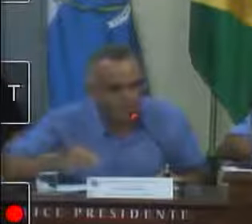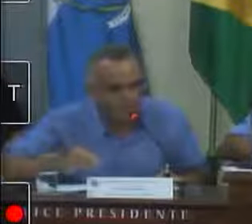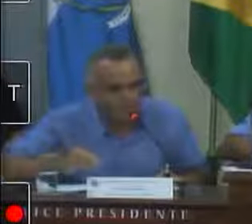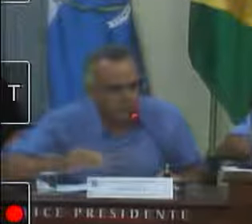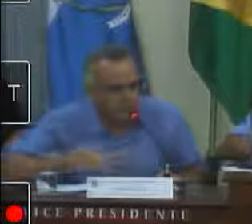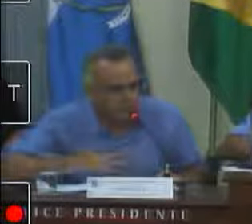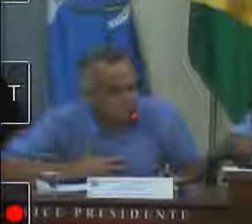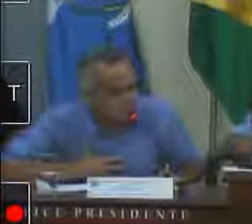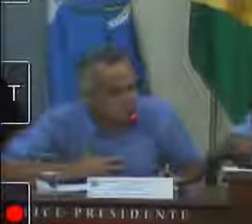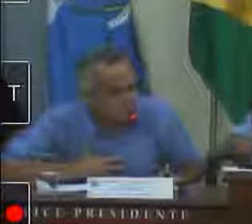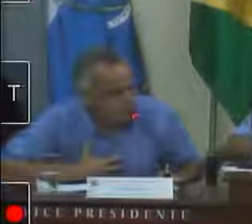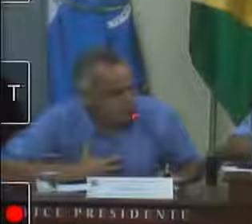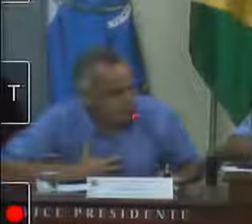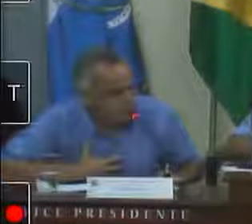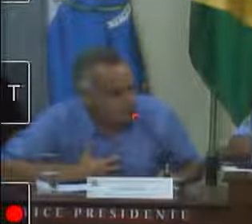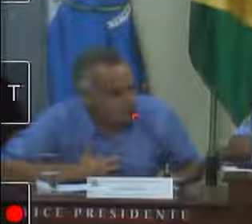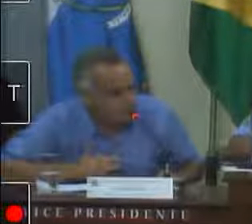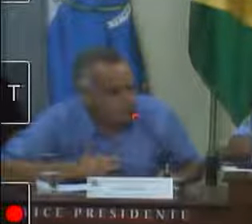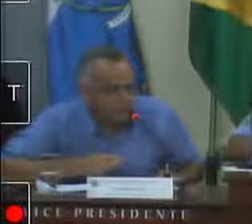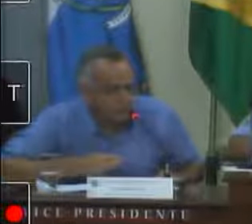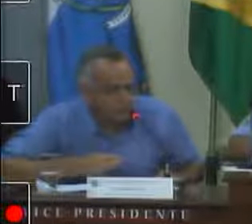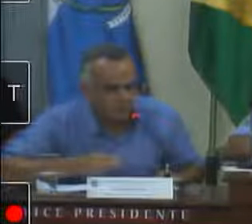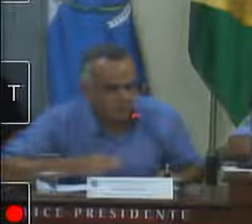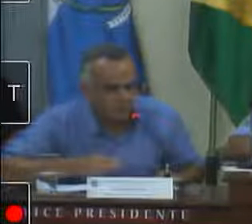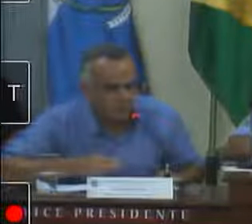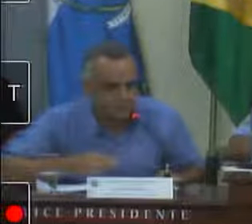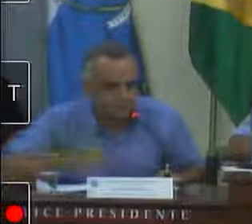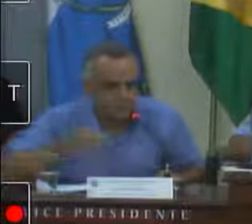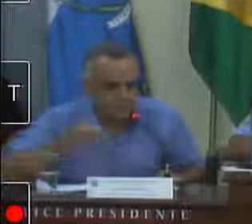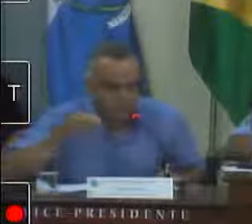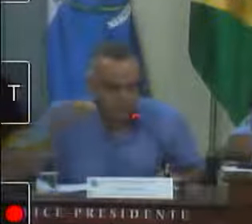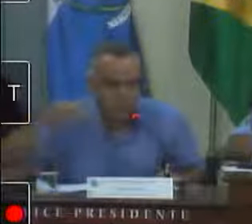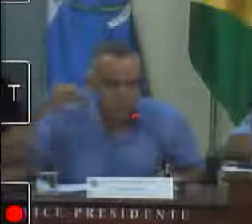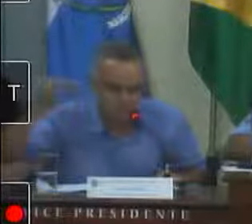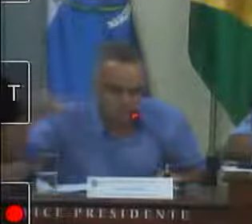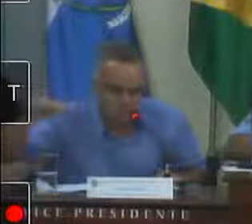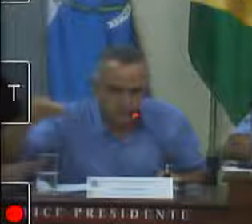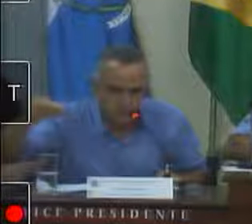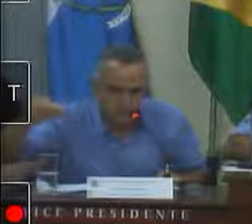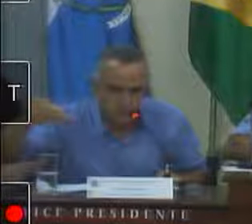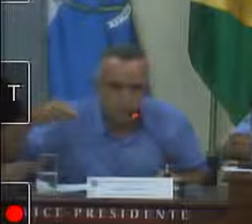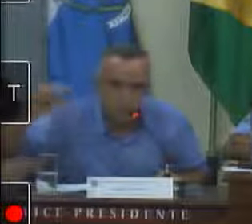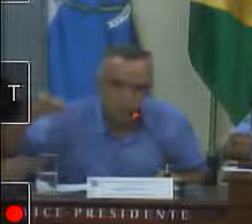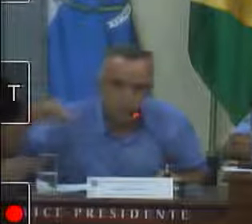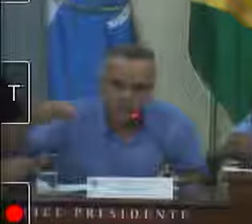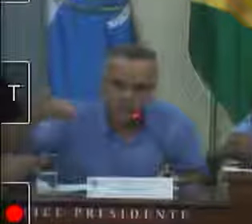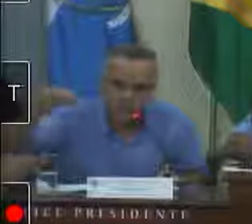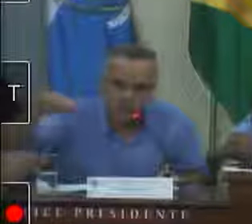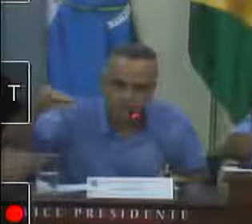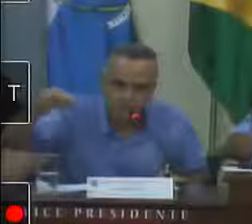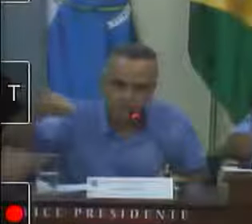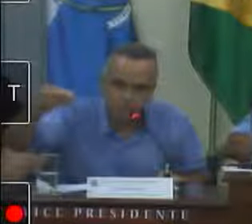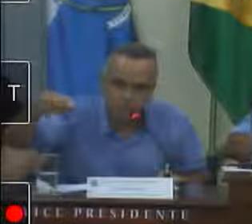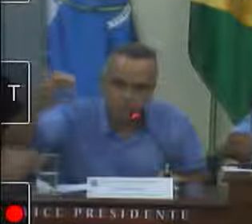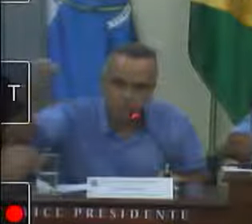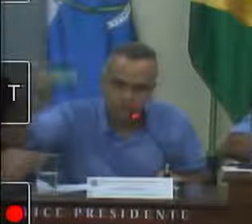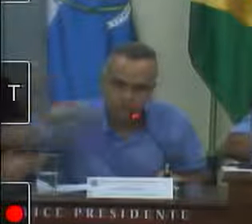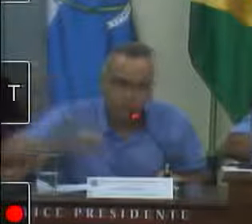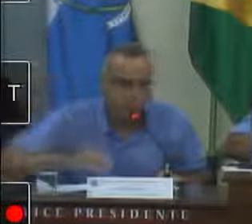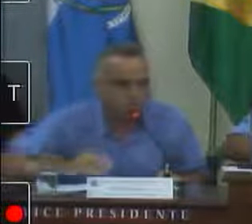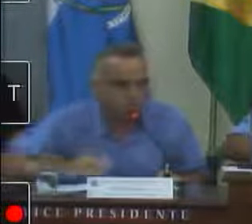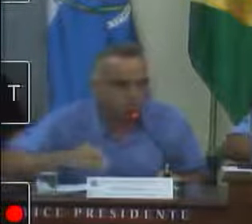também, presidente, nós não podemos deixar o comerciante que fica aí o ano inteiro, Vitinho, pagando imposto